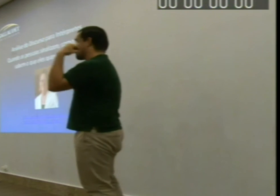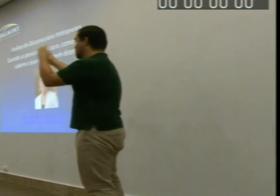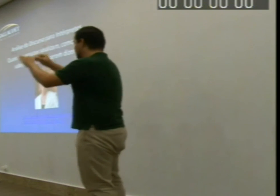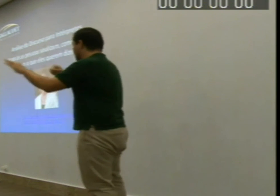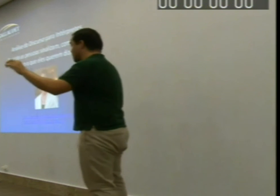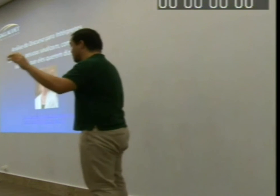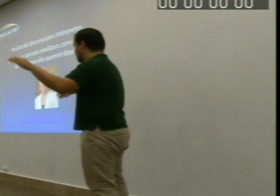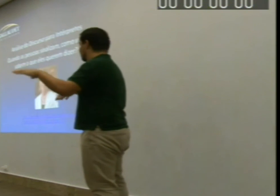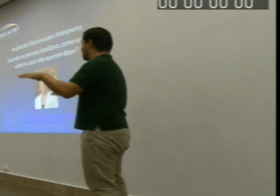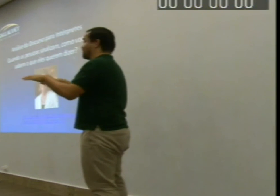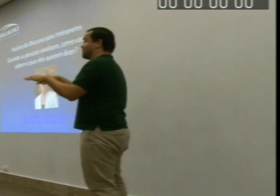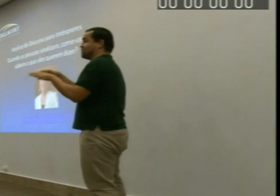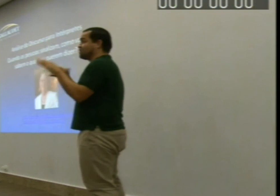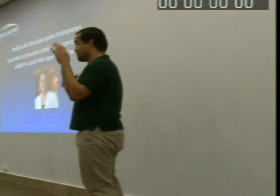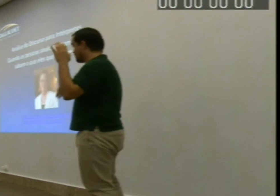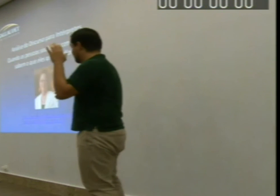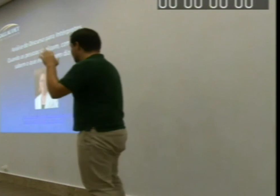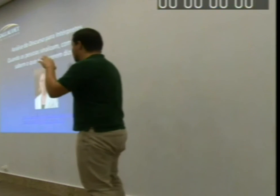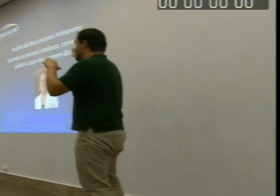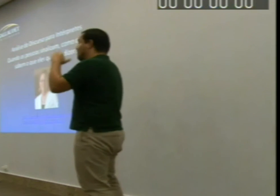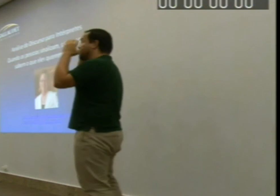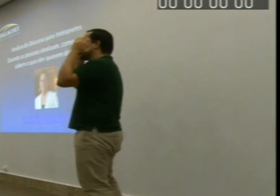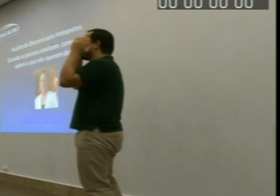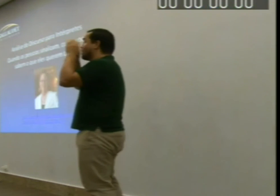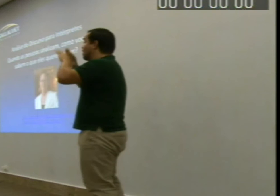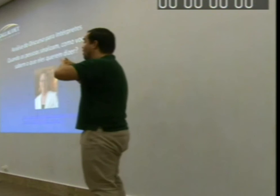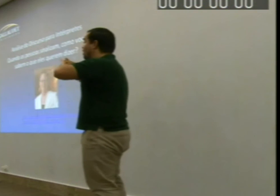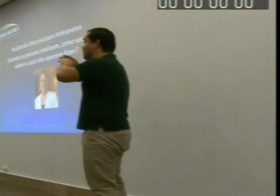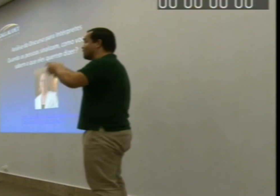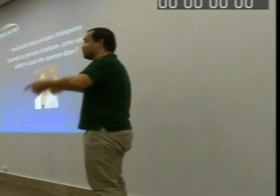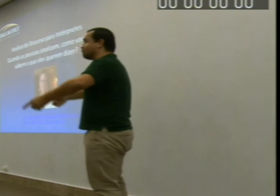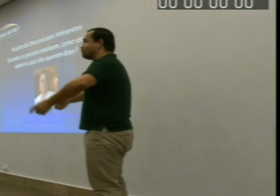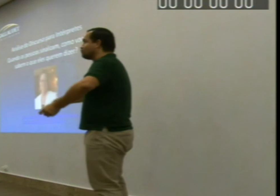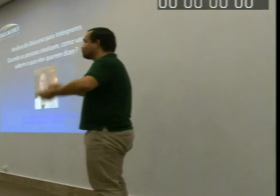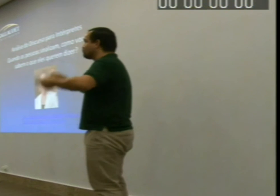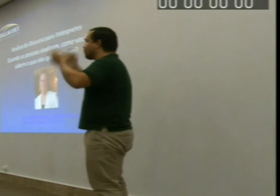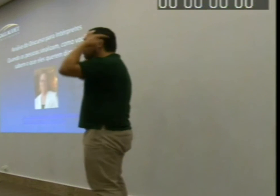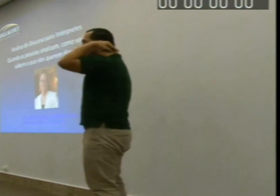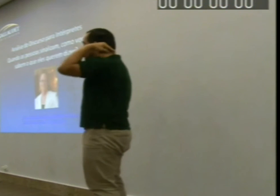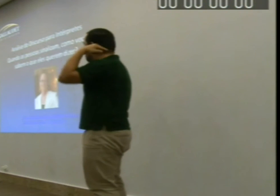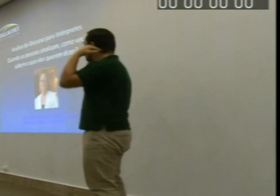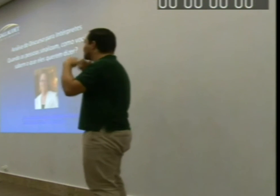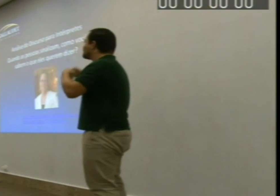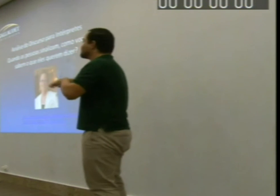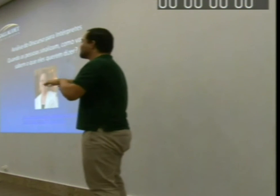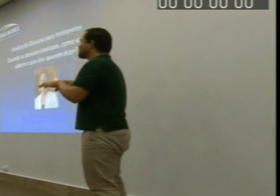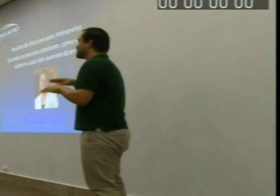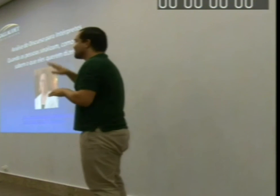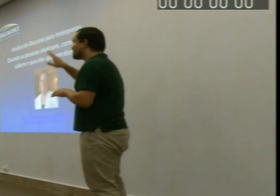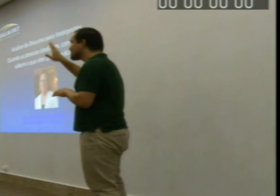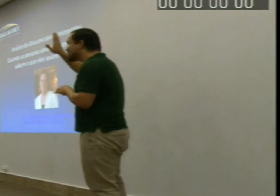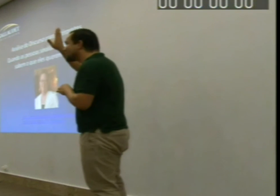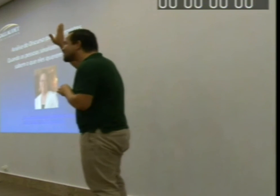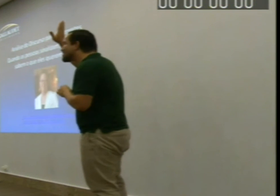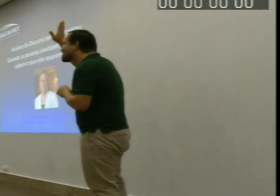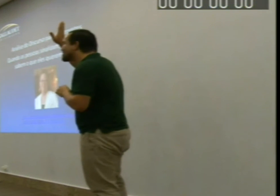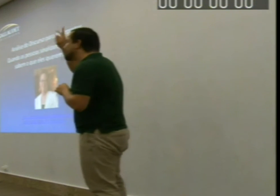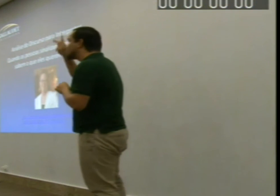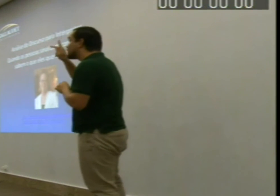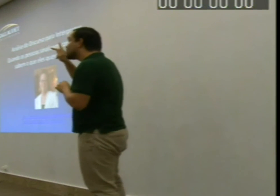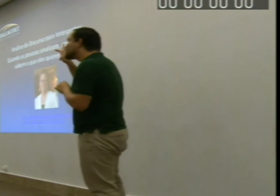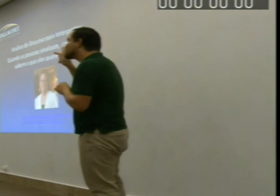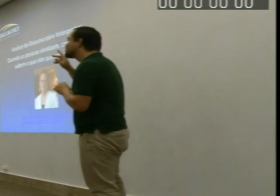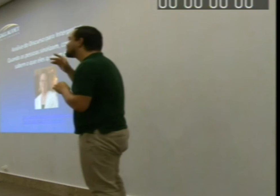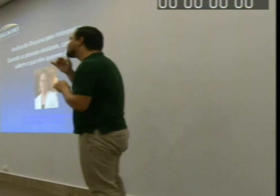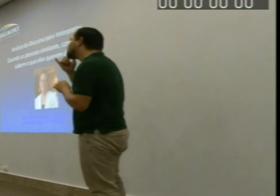Todo mundo começou a falar foi aquela confusão eu falei gente não dou conta tô muito atrás